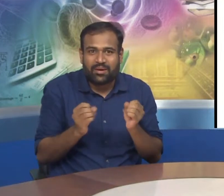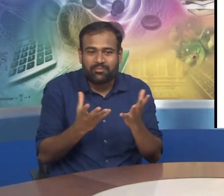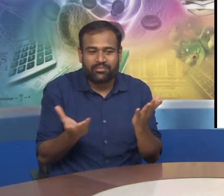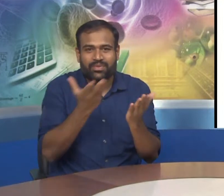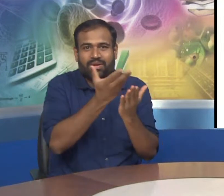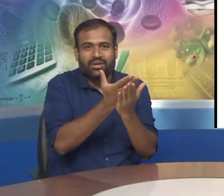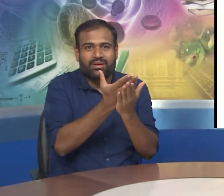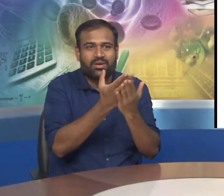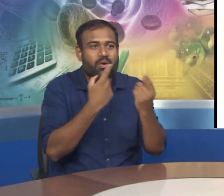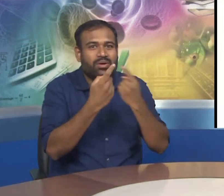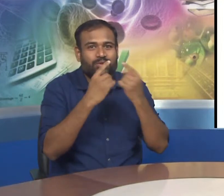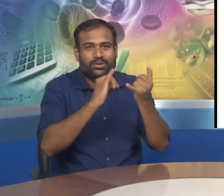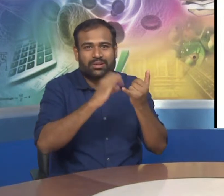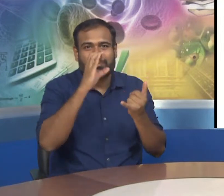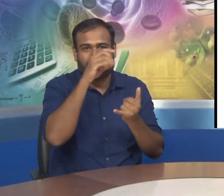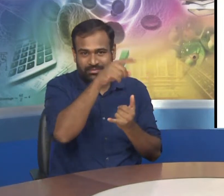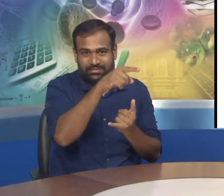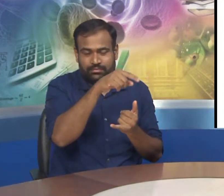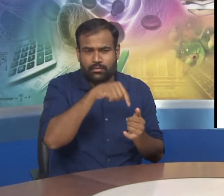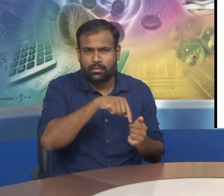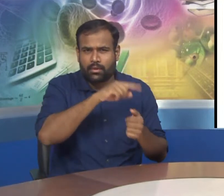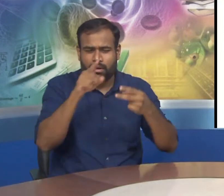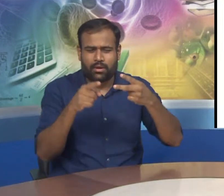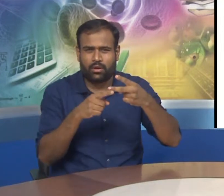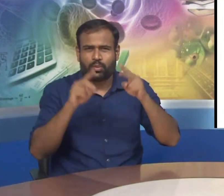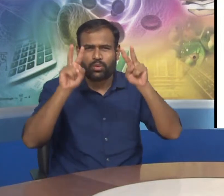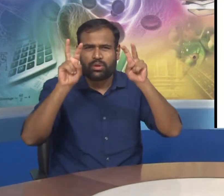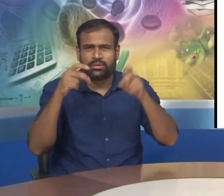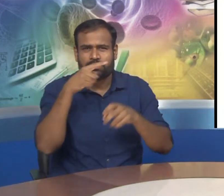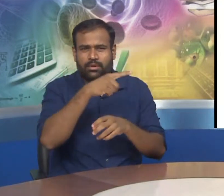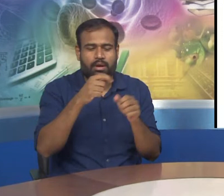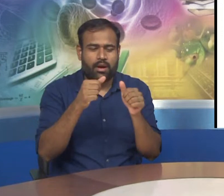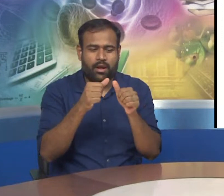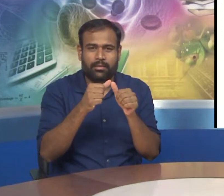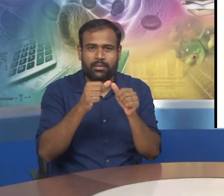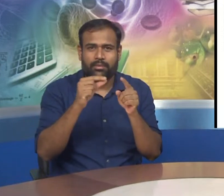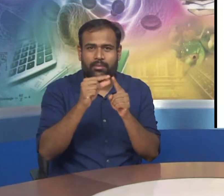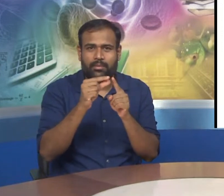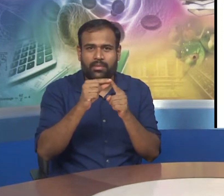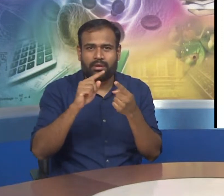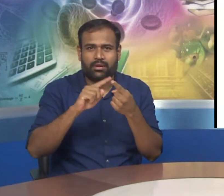After the break, we were discussing about the appellate jurisdiction.